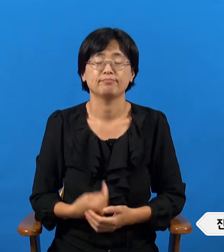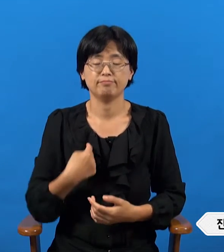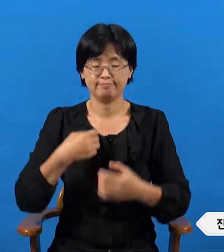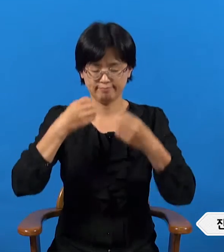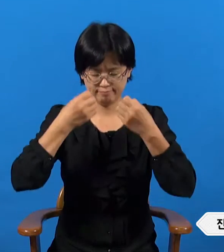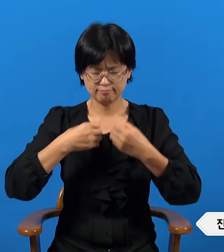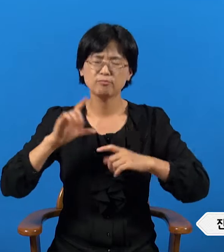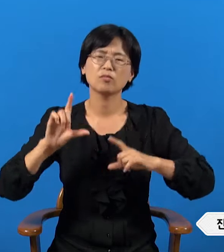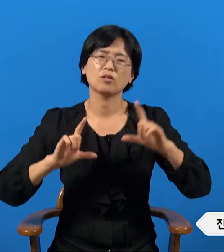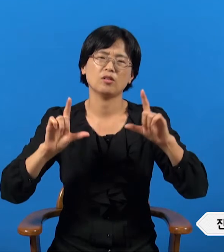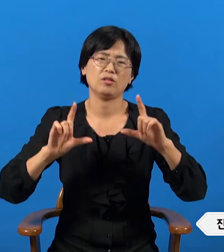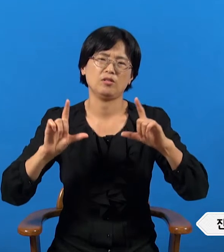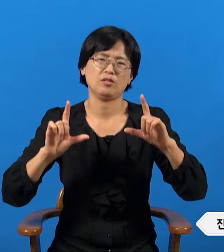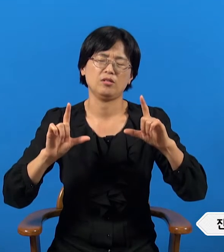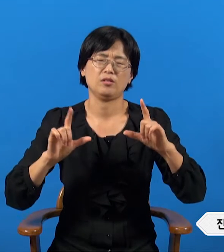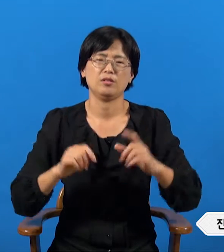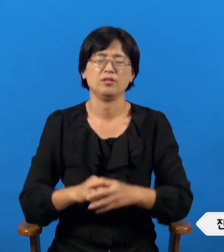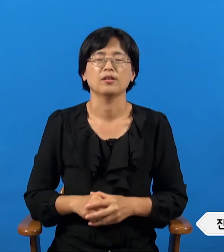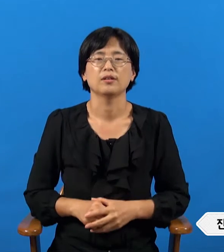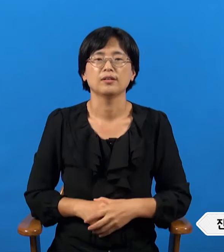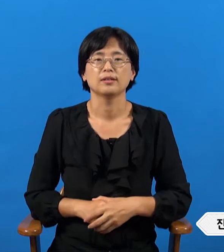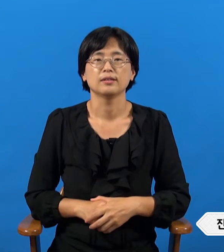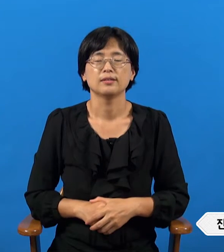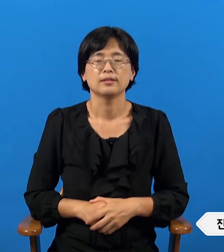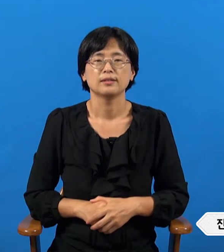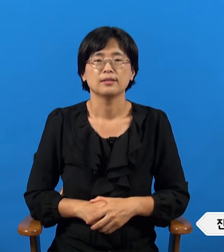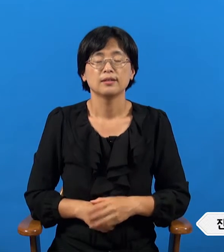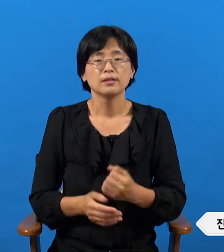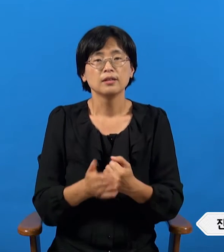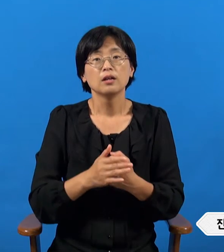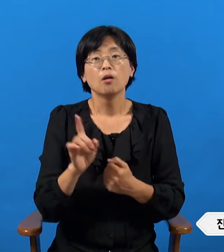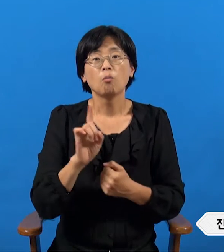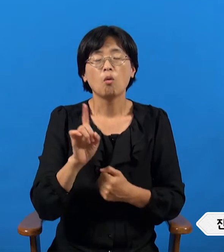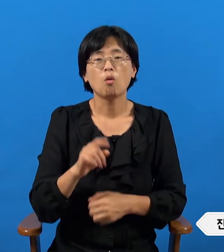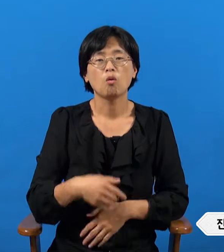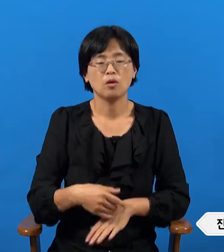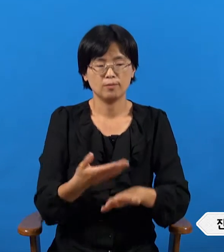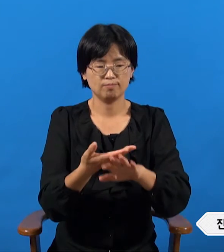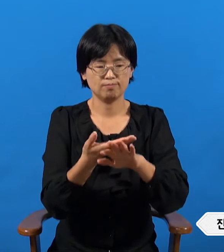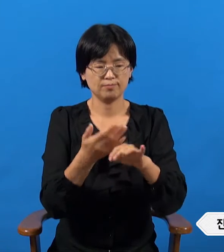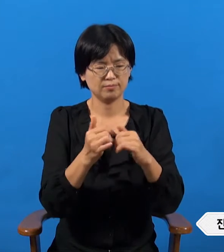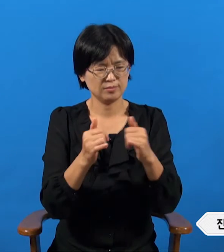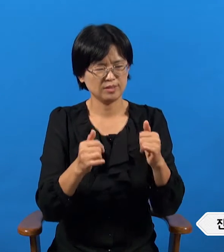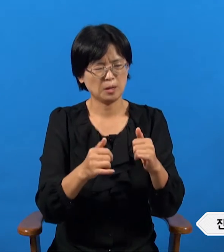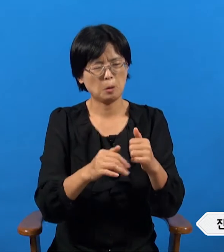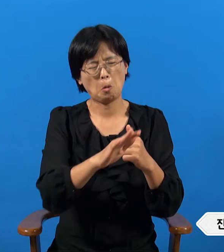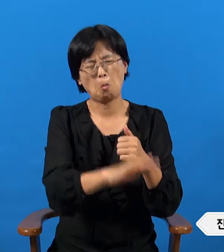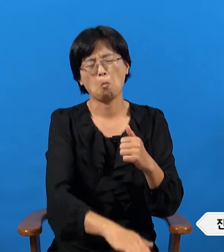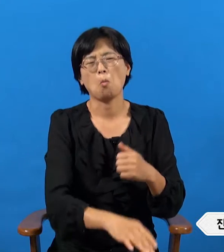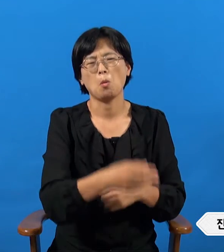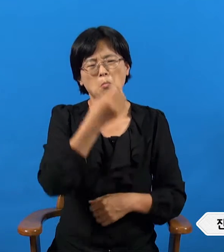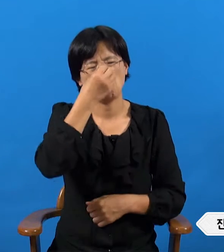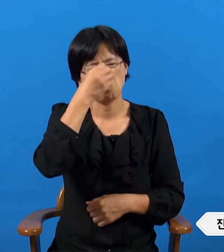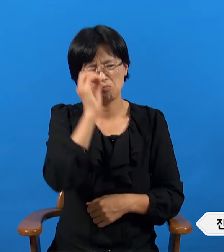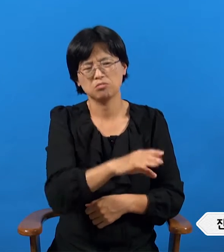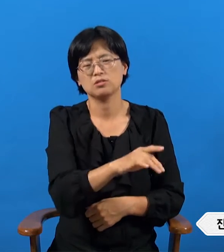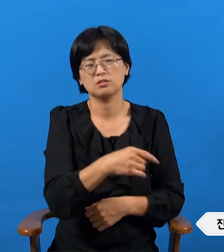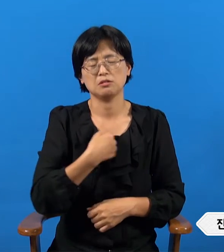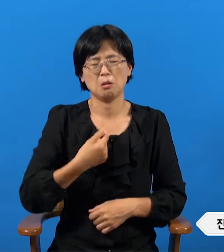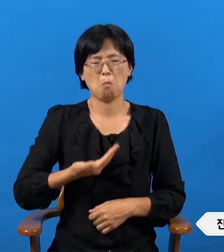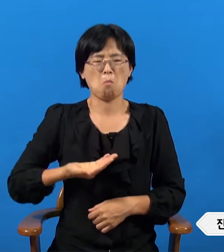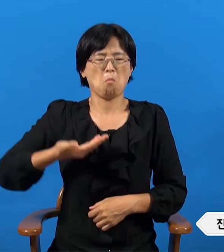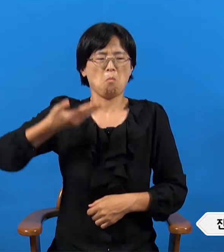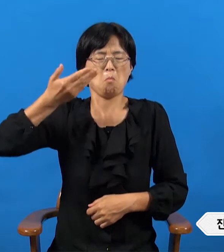우리 자신의 모습을 발견하게 됩니다. 그래서 때로는 우리는 다른 사람을 마구 낮추면서